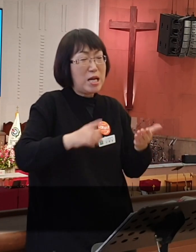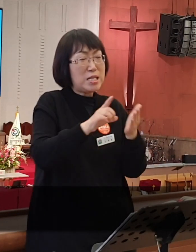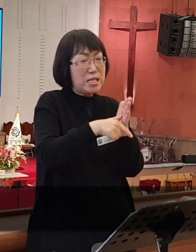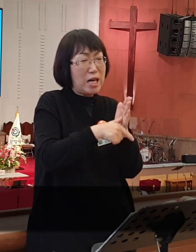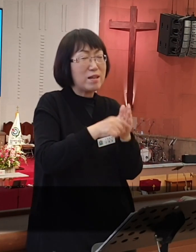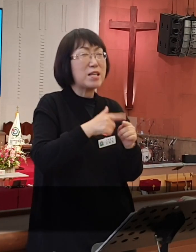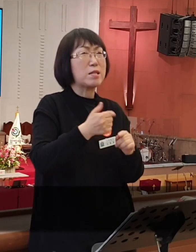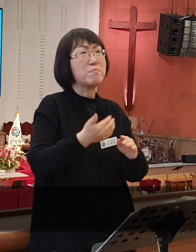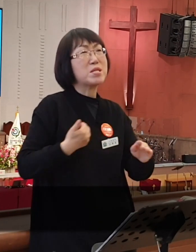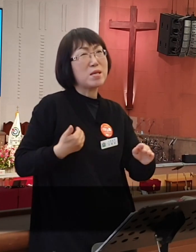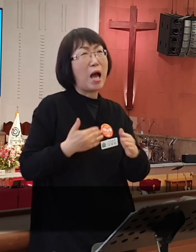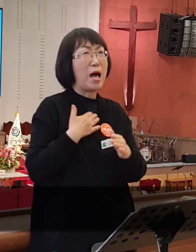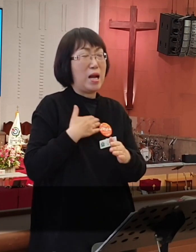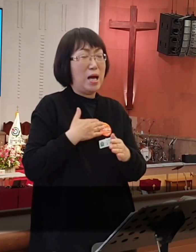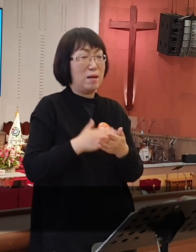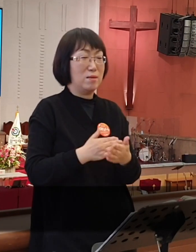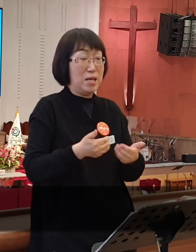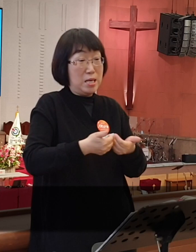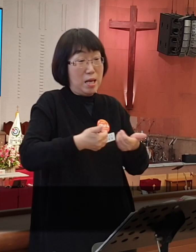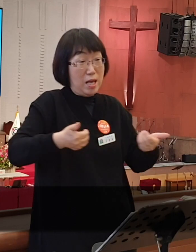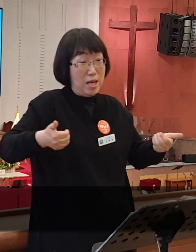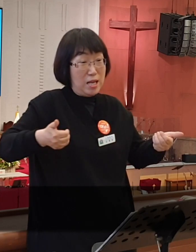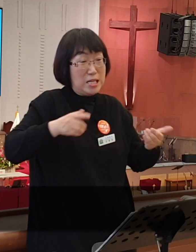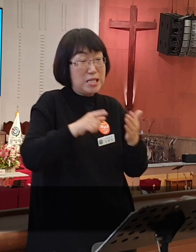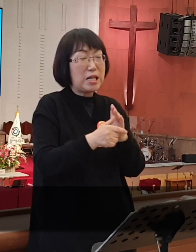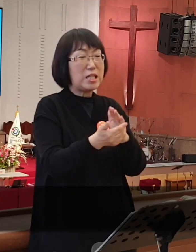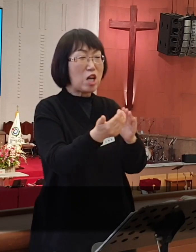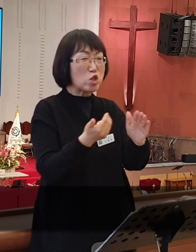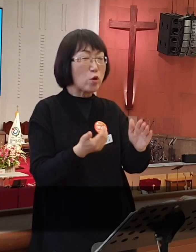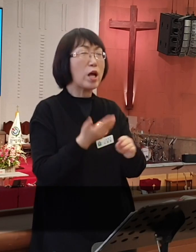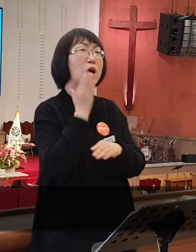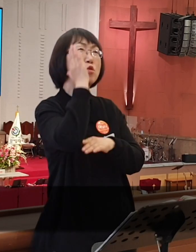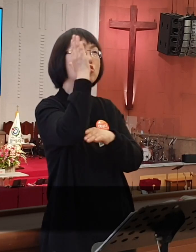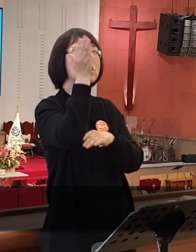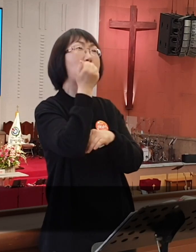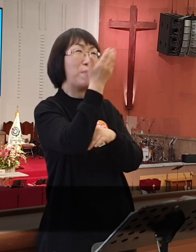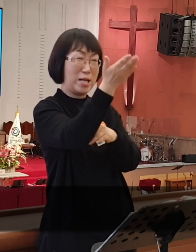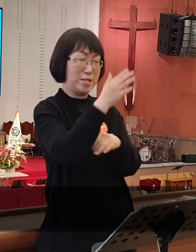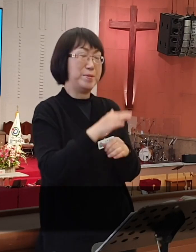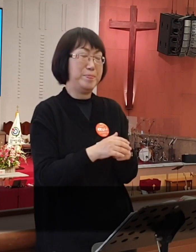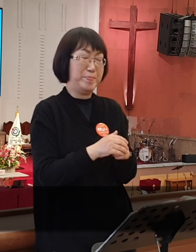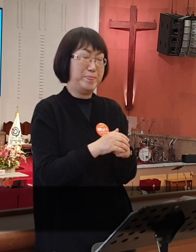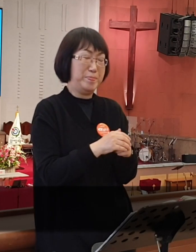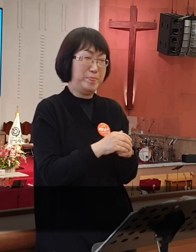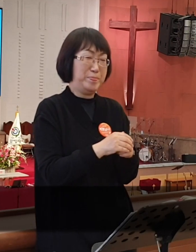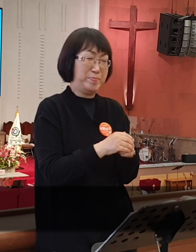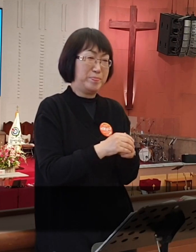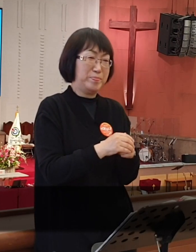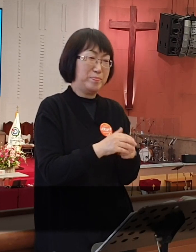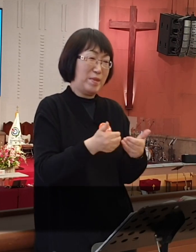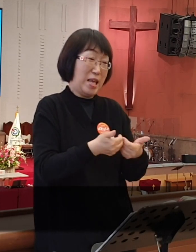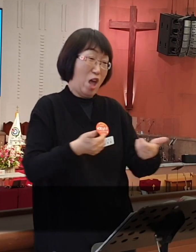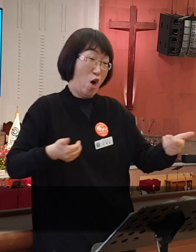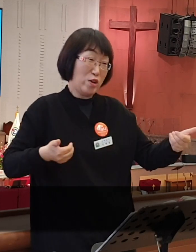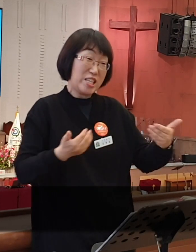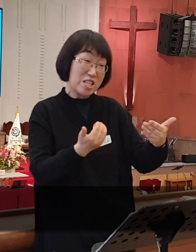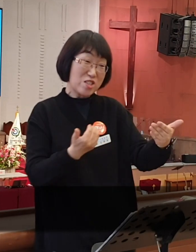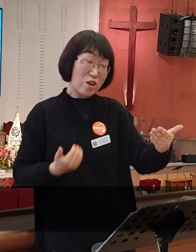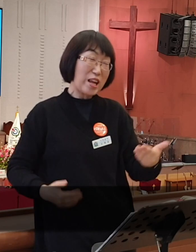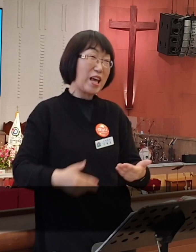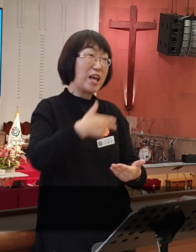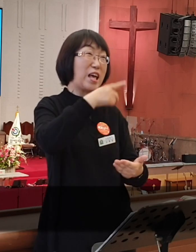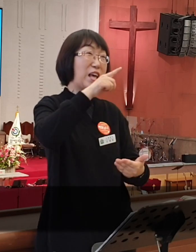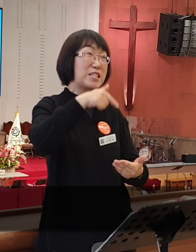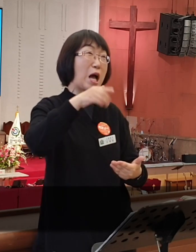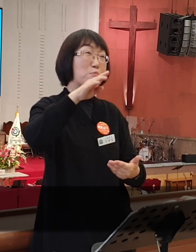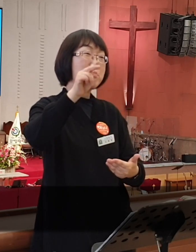시간임을 예수님은 아십니다. 작별의 시간에 주시는 말씀이에요. 작별의 시간에 주시는 말씀입니다. 작별의 시간에 얘기하죠.